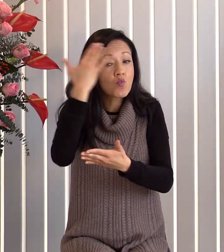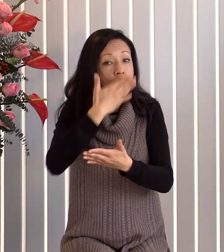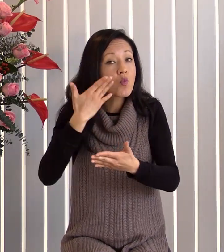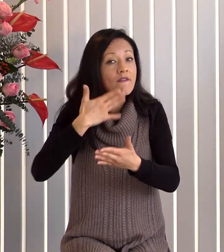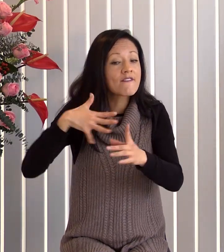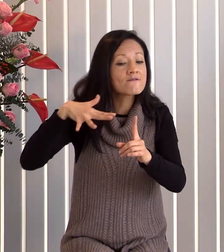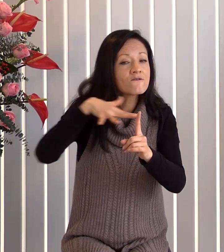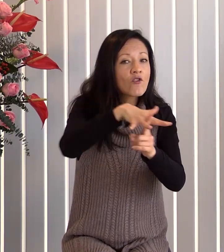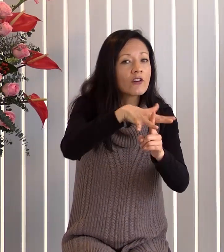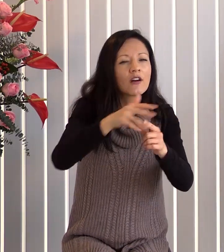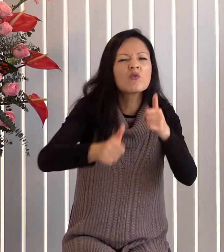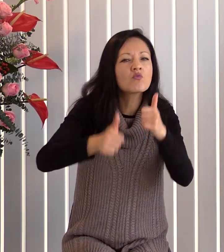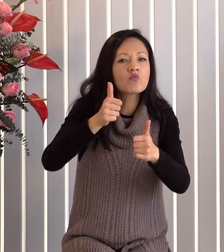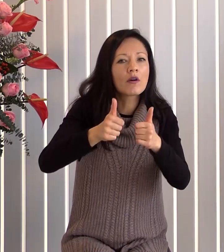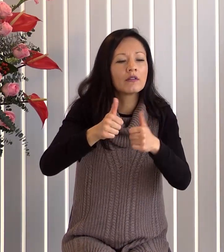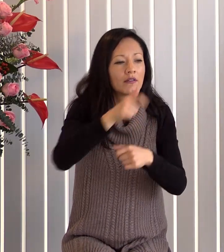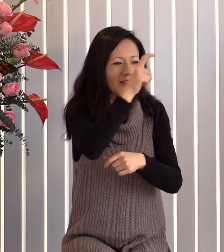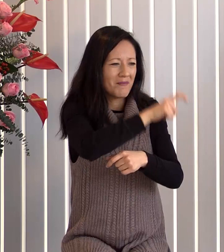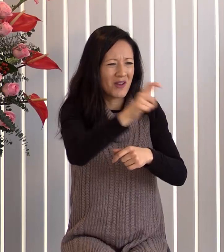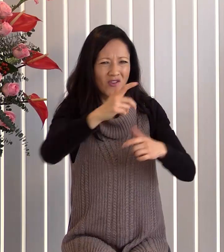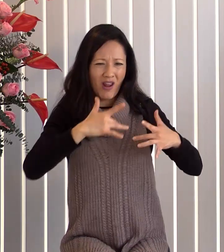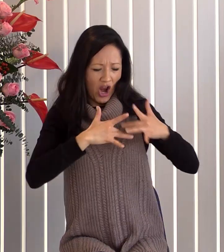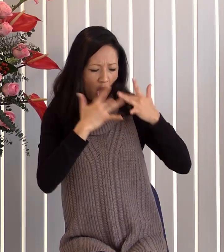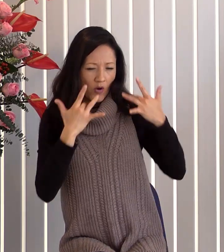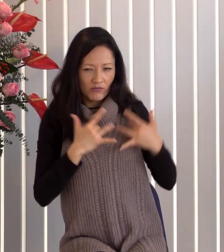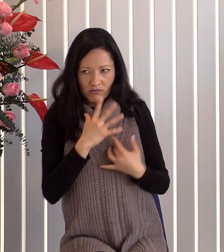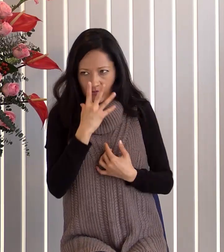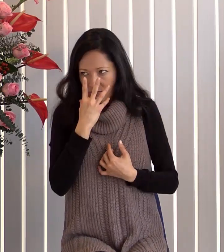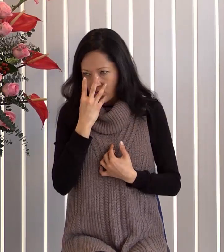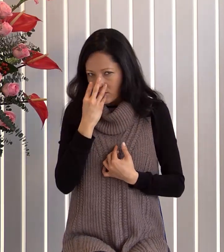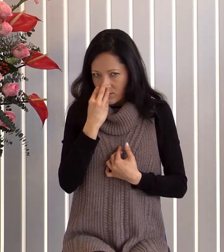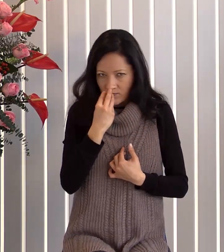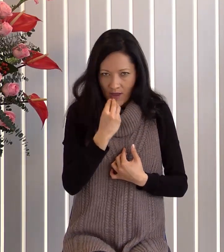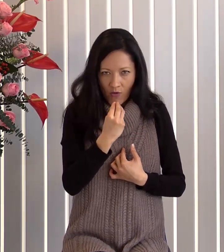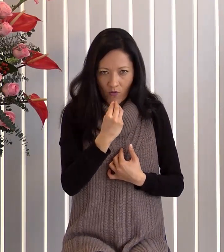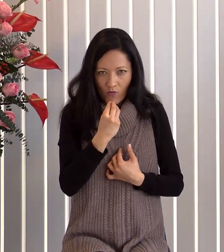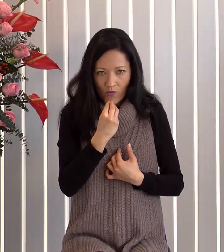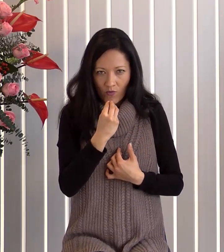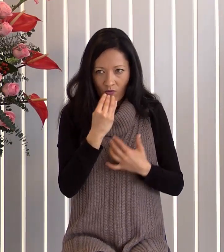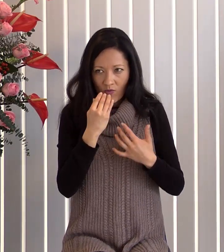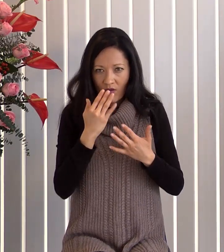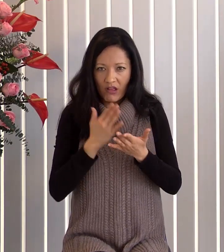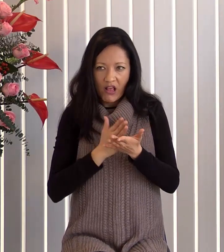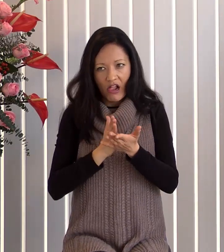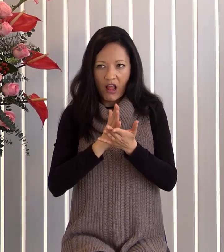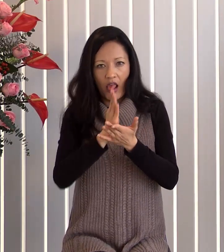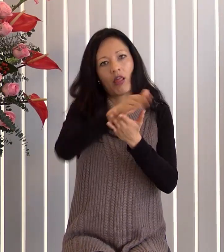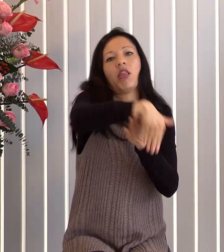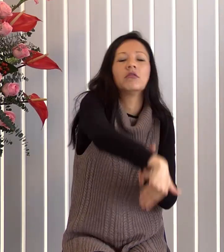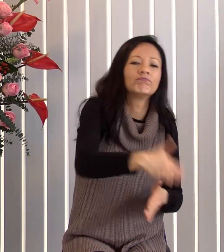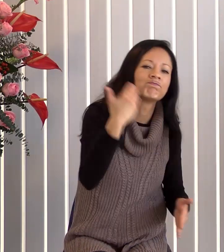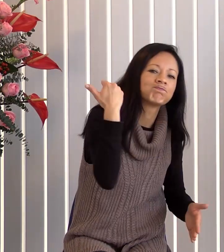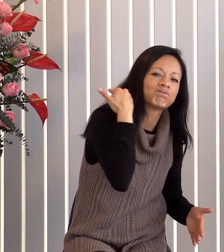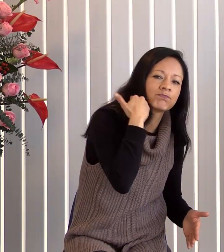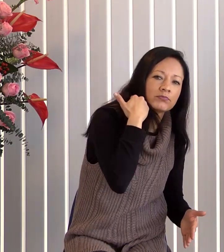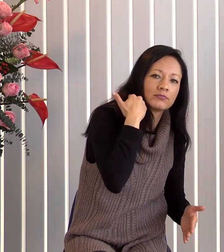hace que el que tenía su corazón malvado se deslice por el mal.